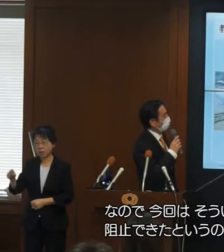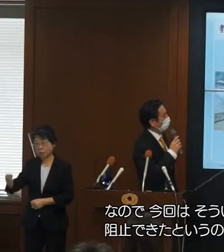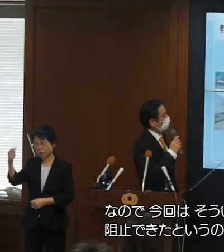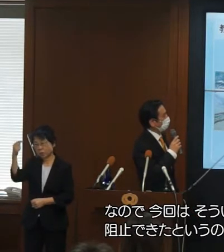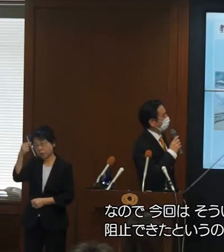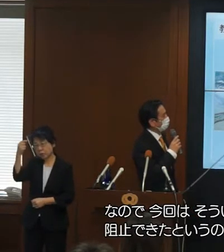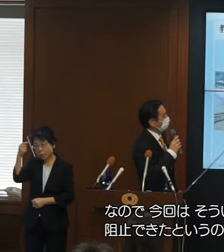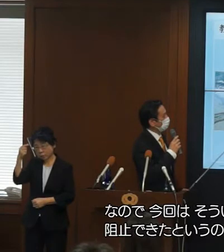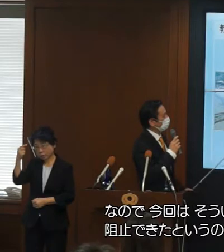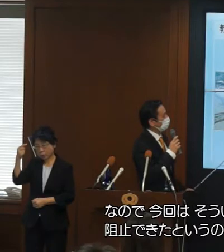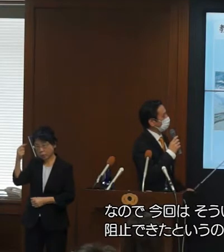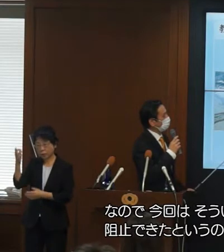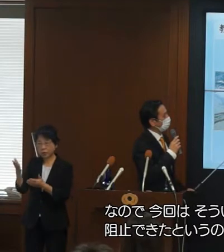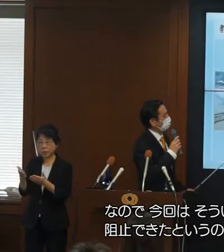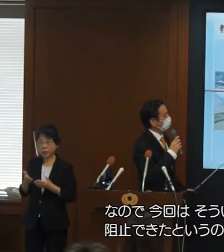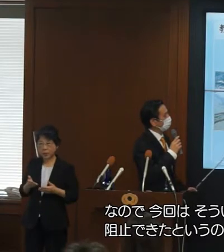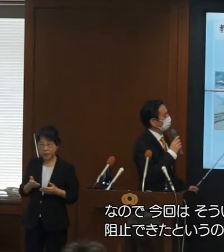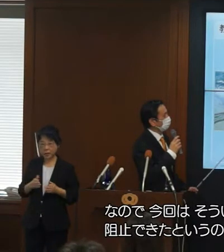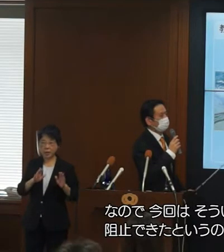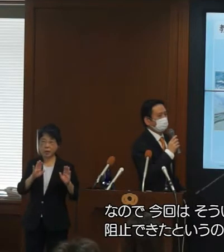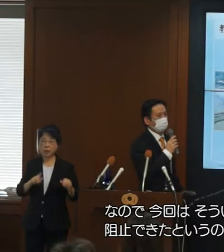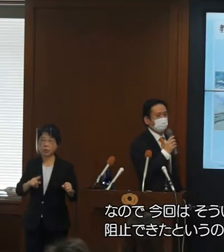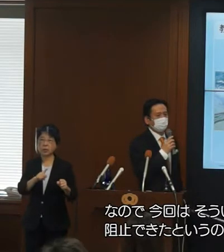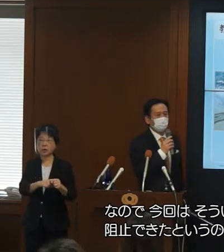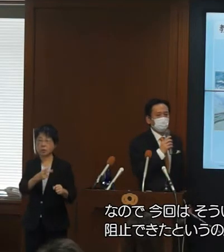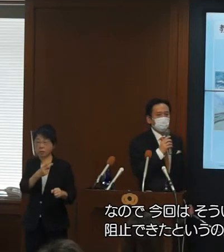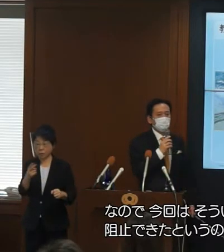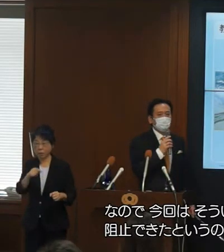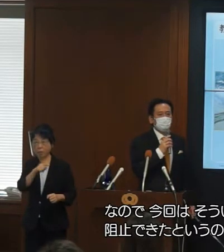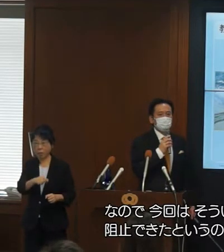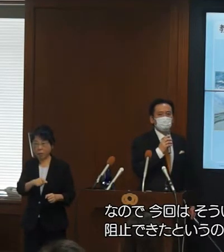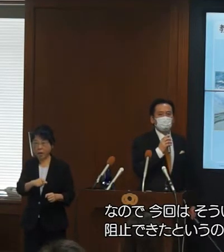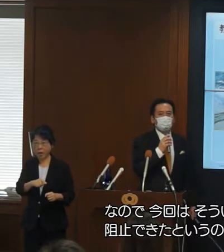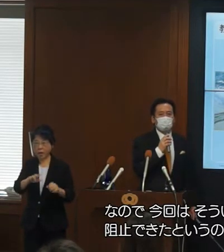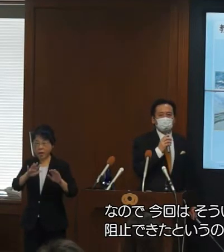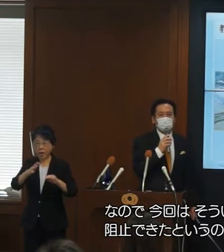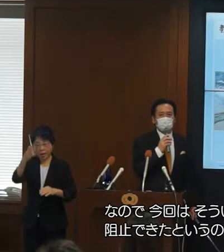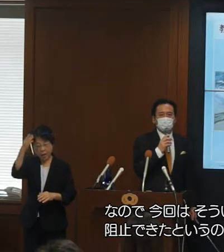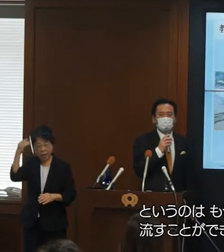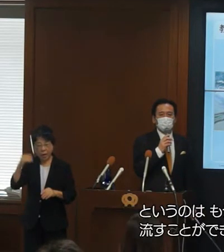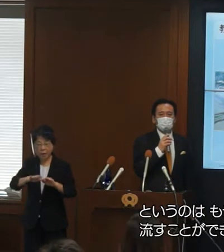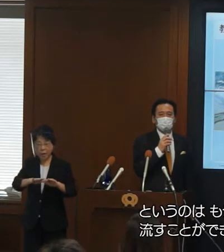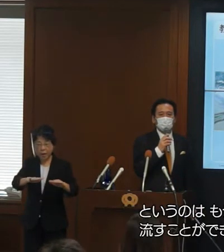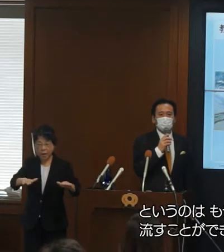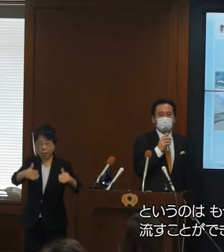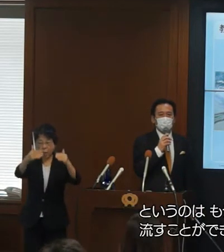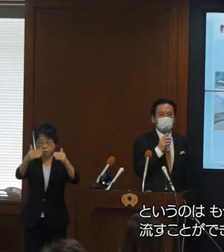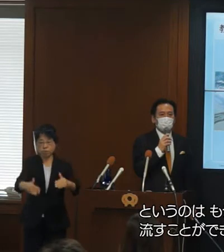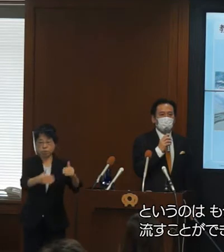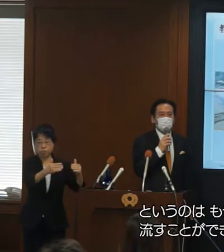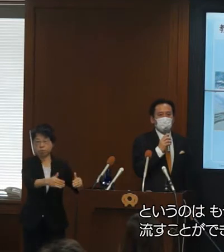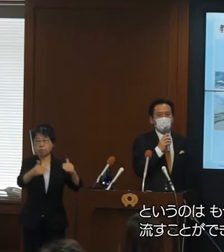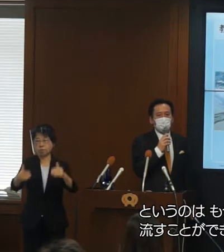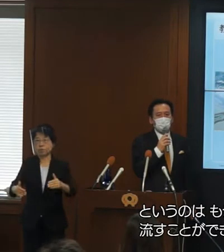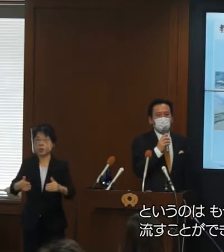はそういった意味では油流出が阻止できたっていうのは、まあ、非常に大きかったっていうのは、もうす